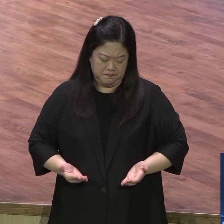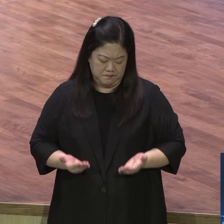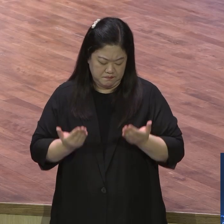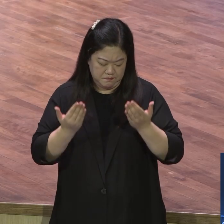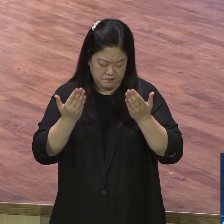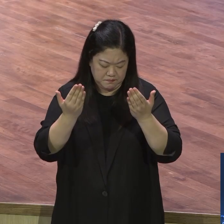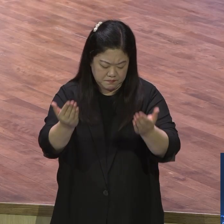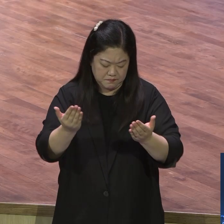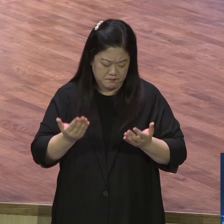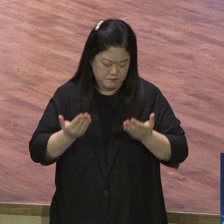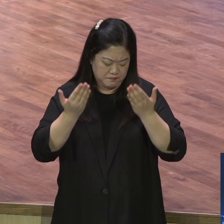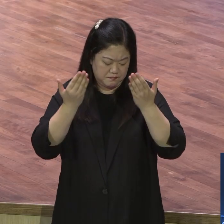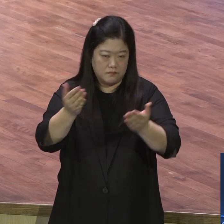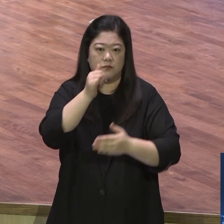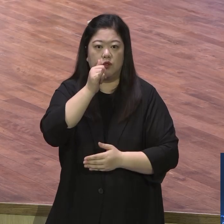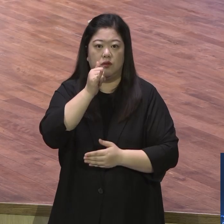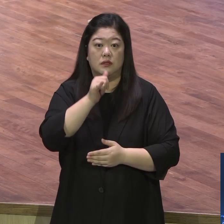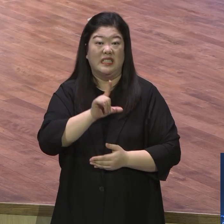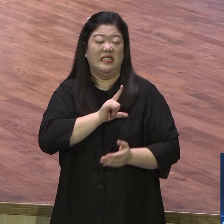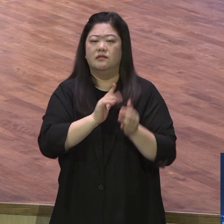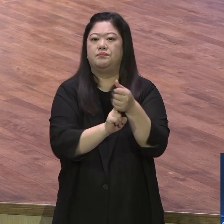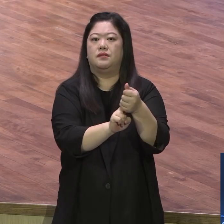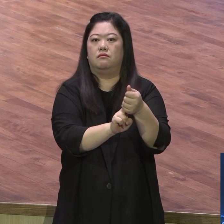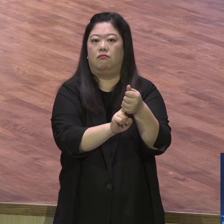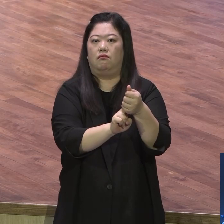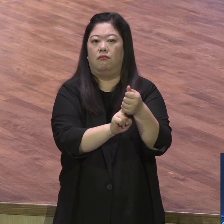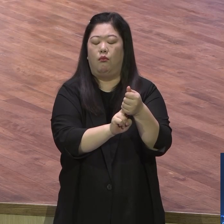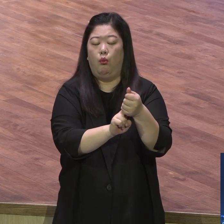매달 매달